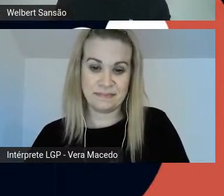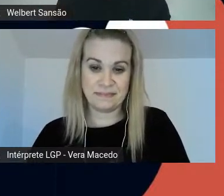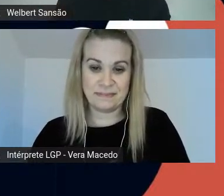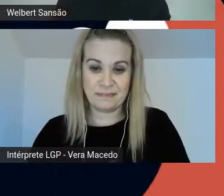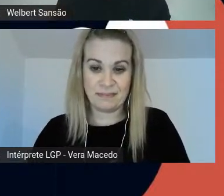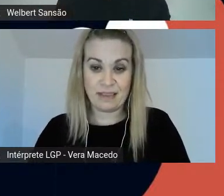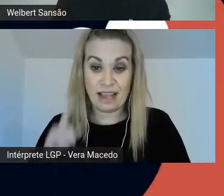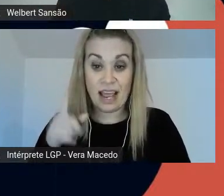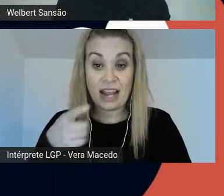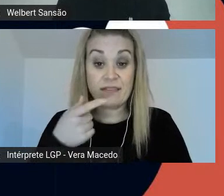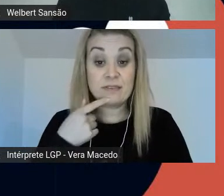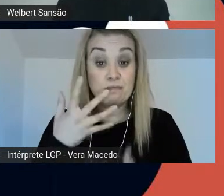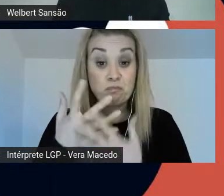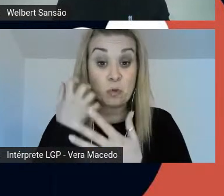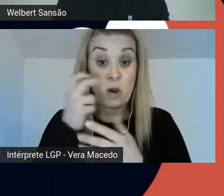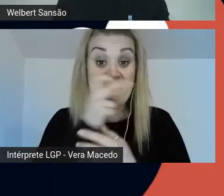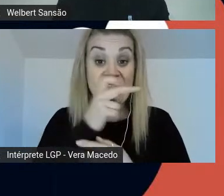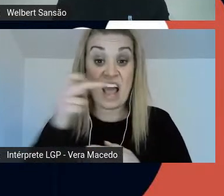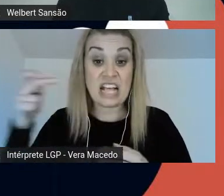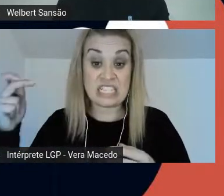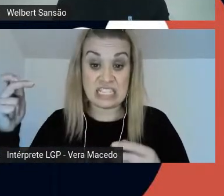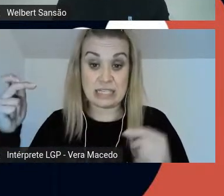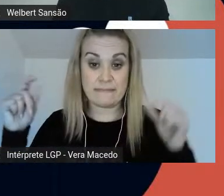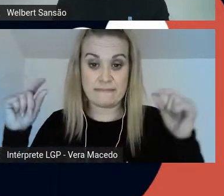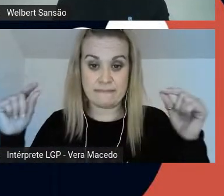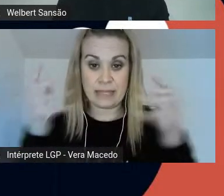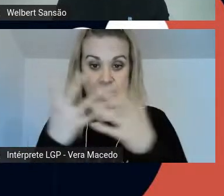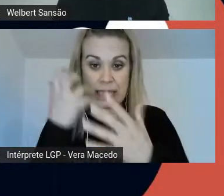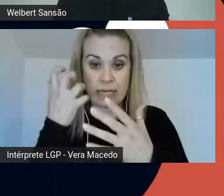Essa vamos agora destacar agora uma